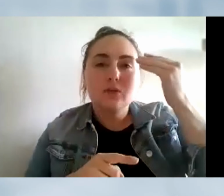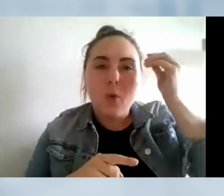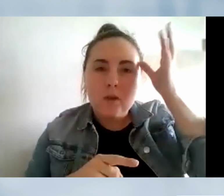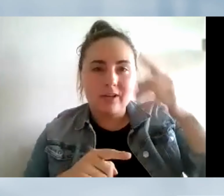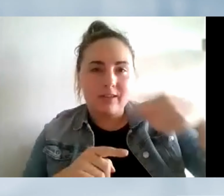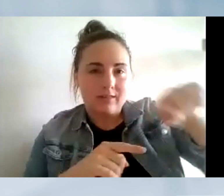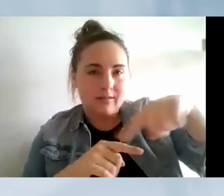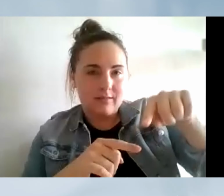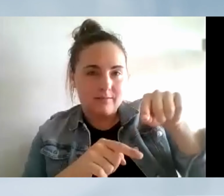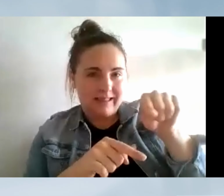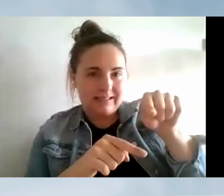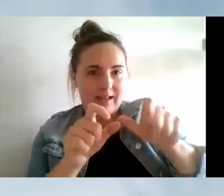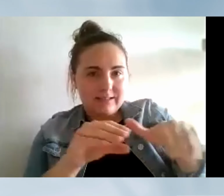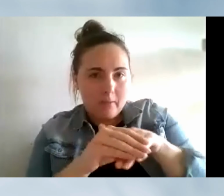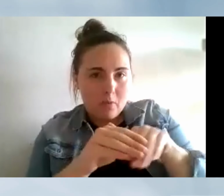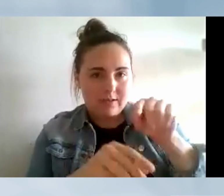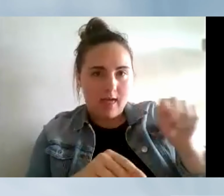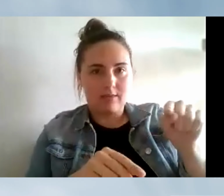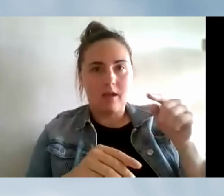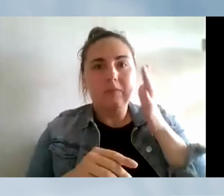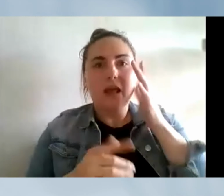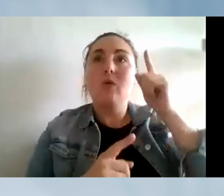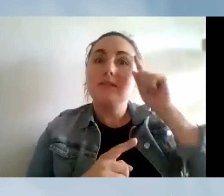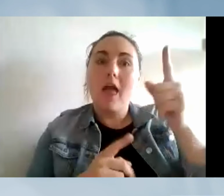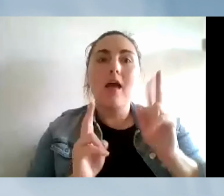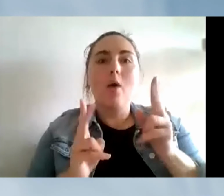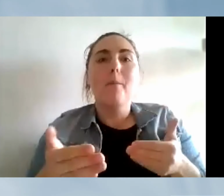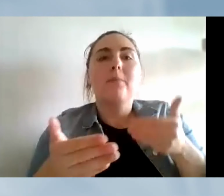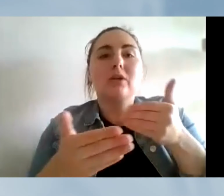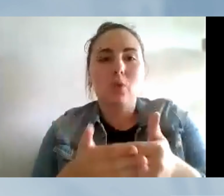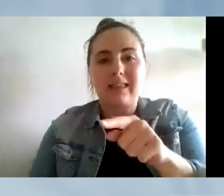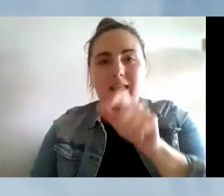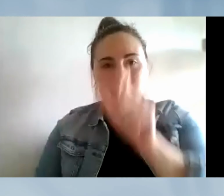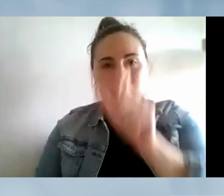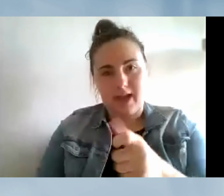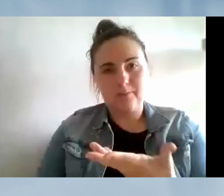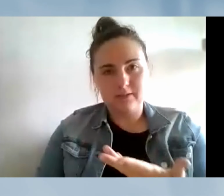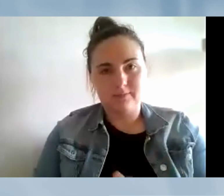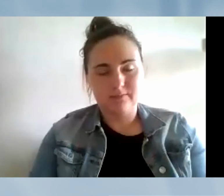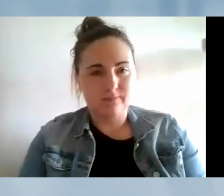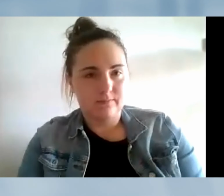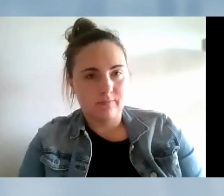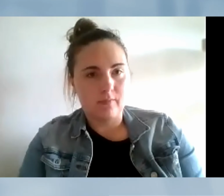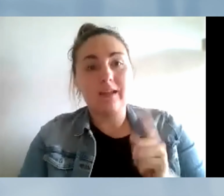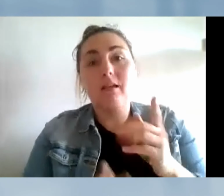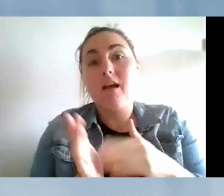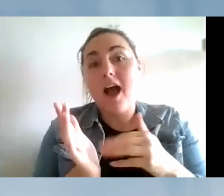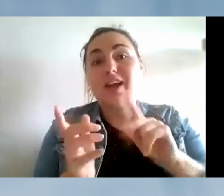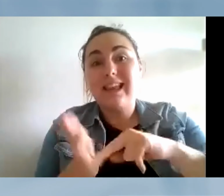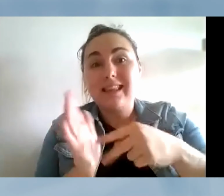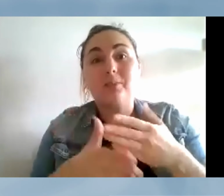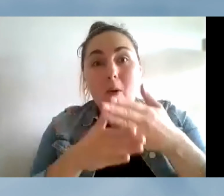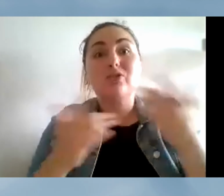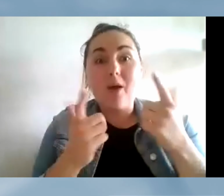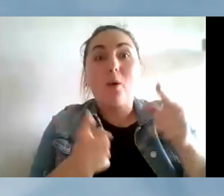banki, pošti in tako naprej, ja, rabim tolmača zraven in treba bi bilo mogoče tudi izobraziti zaposlene v teh